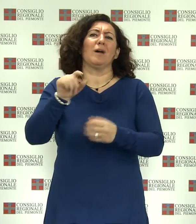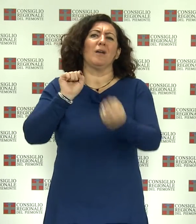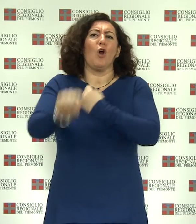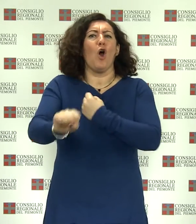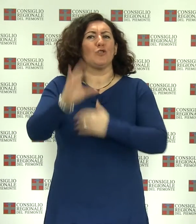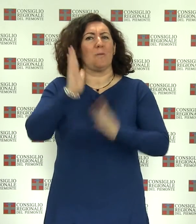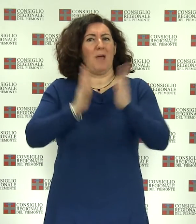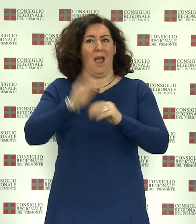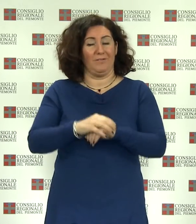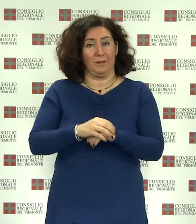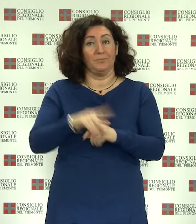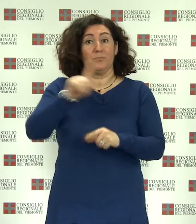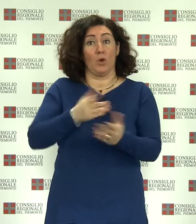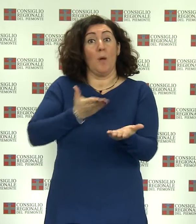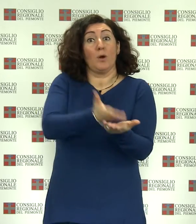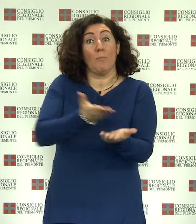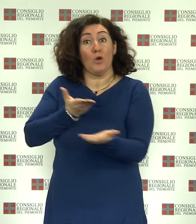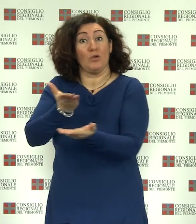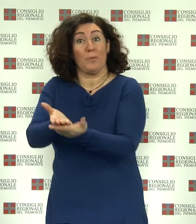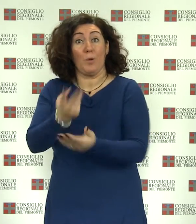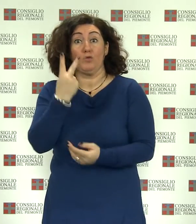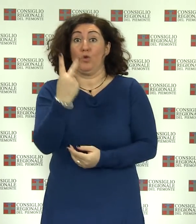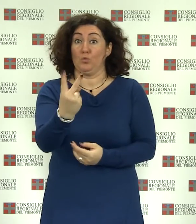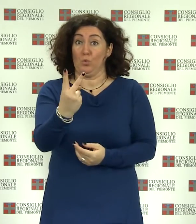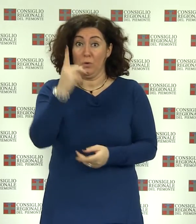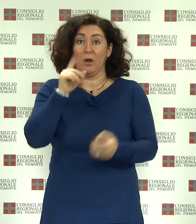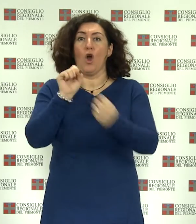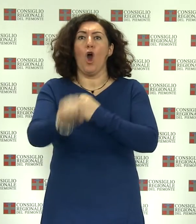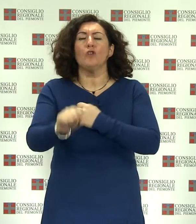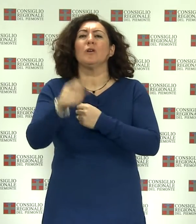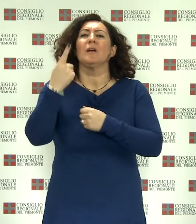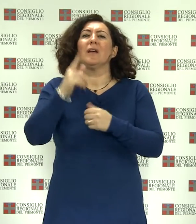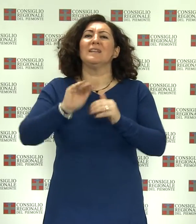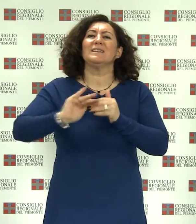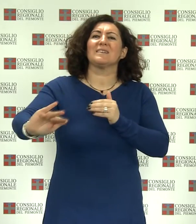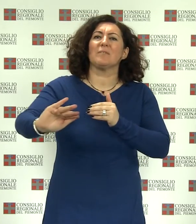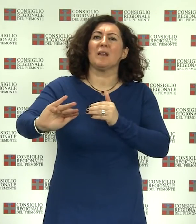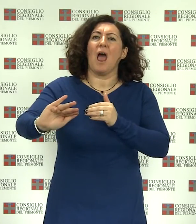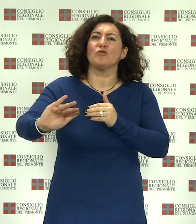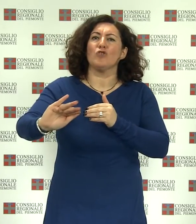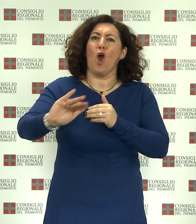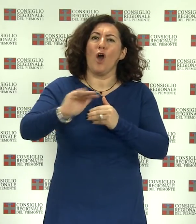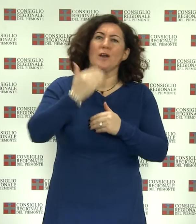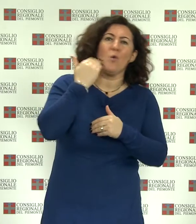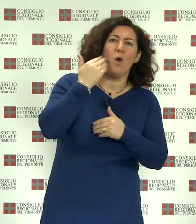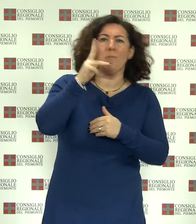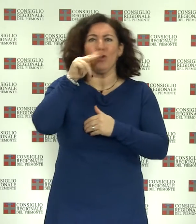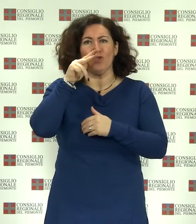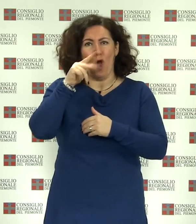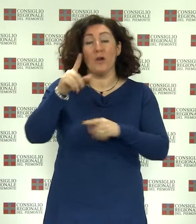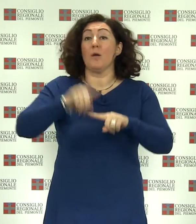contro la discriminazione di genere e ha espresso parere favorevole al disegno di legge per il sostegno alle donne vittime di